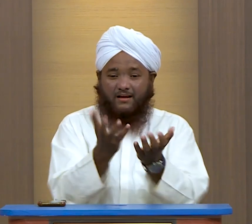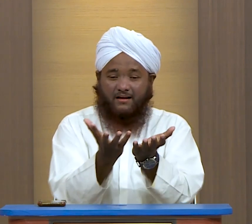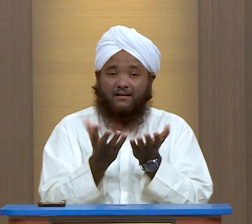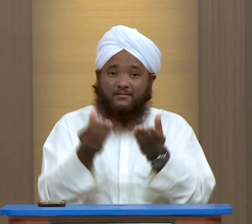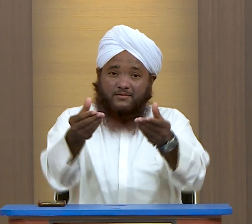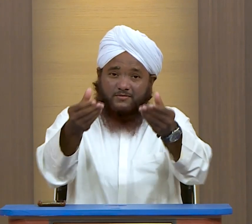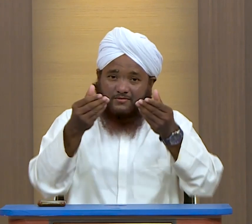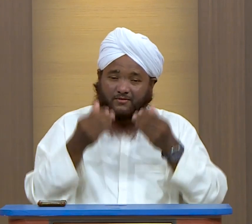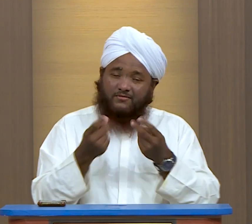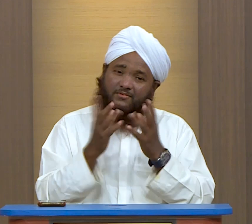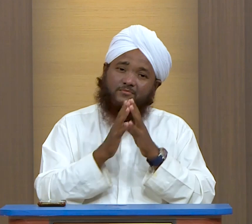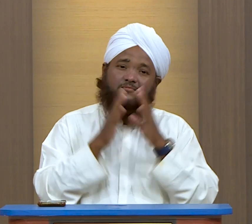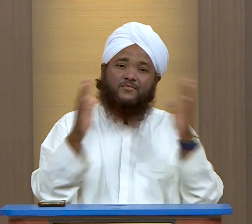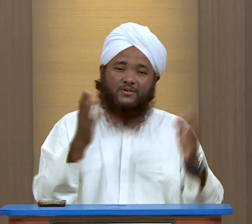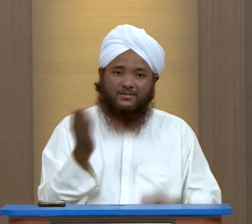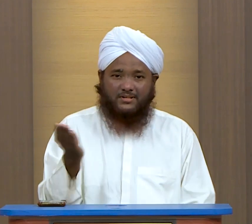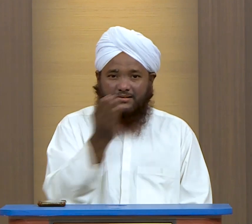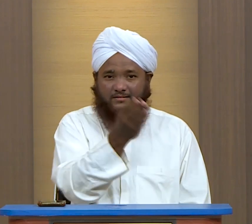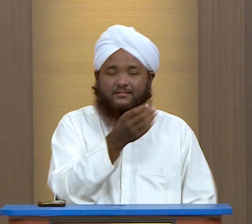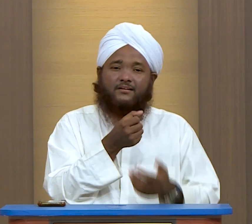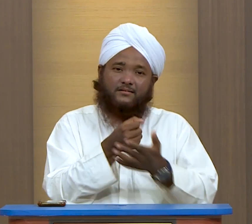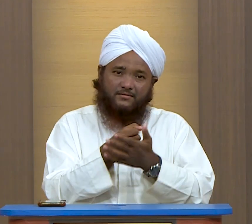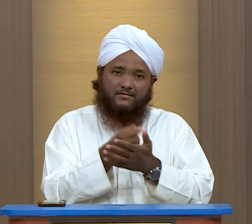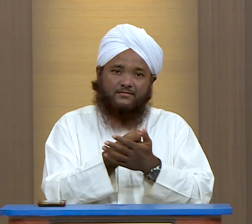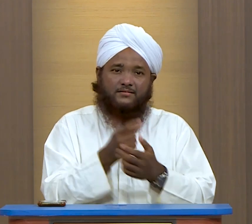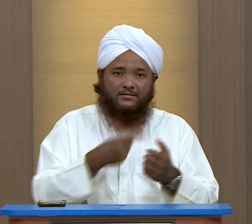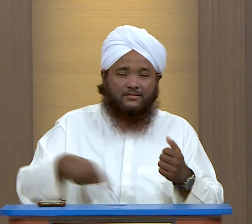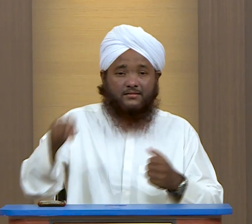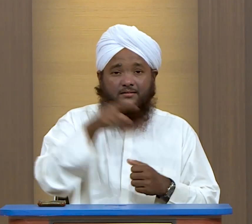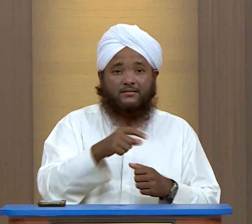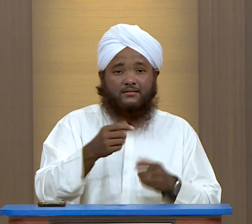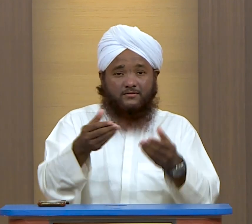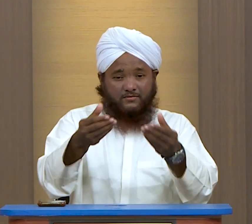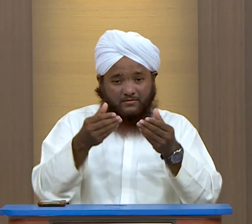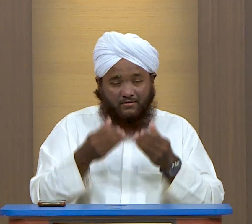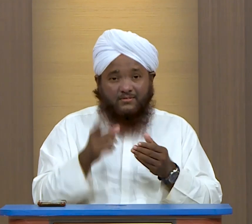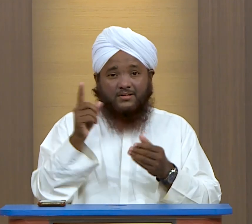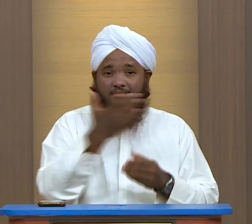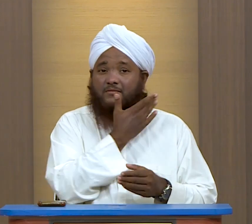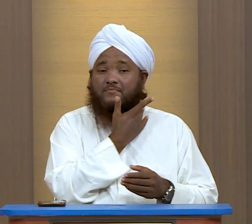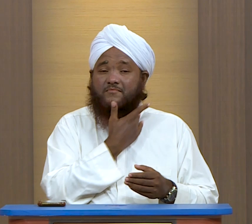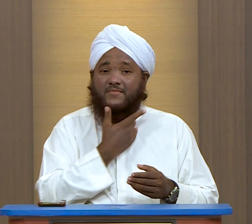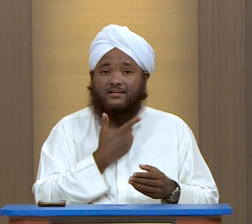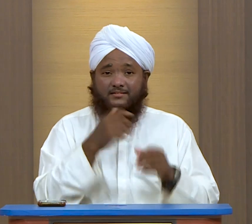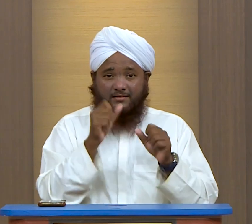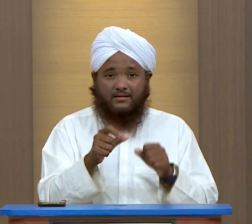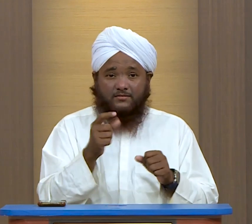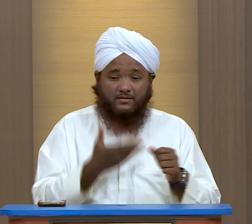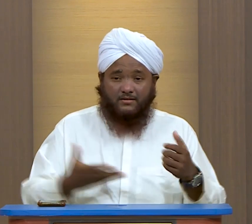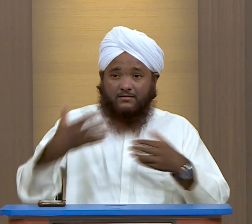سے سرفراز ہوتے ہیں۔ لہٰذا اگر ہم بھی ان انعامات و فضائل کے حصول کے خواہش مند ہیں تو ہمیں بھی اپنے آپ کو